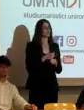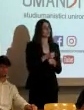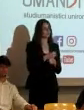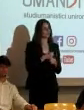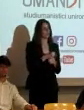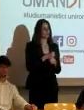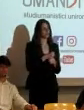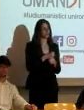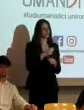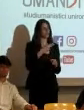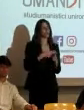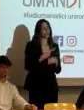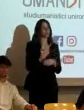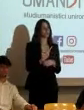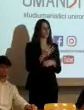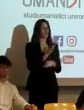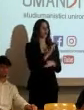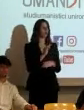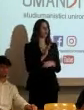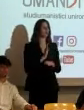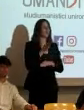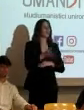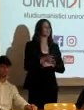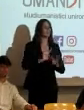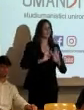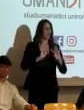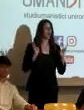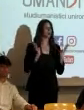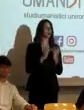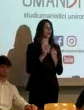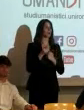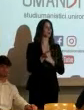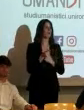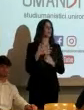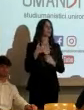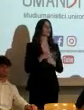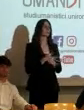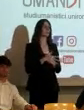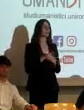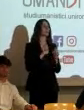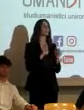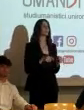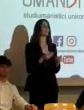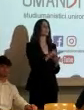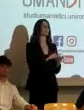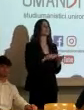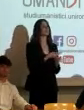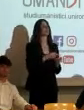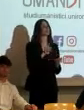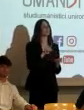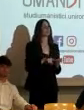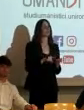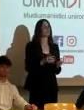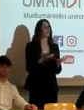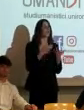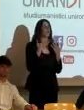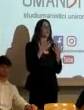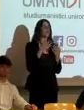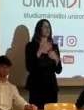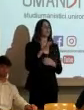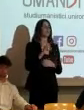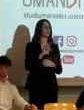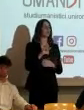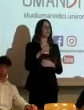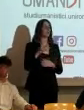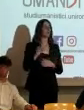più centrali di Roma, che è il Colosseo e prossimamente anche alle Terme di Caracalla, e poi spostarsi in quelli che